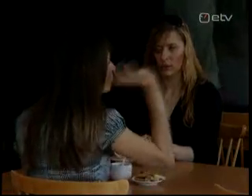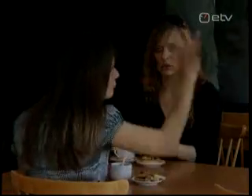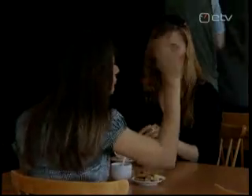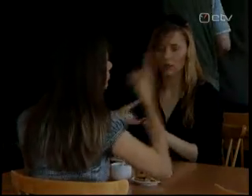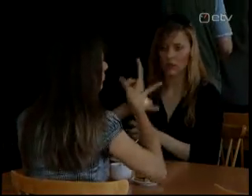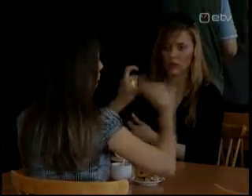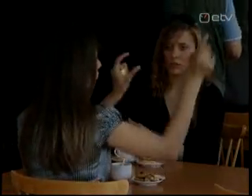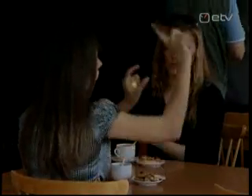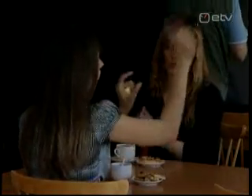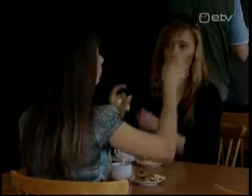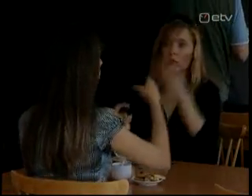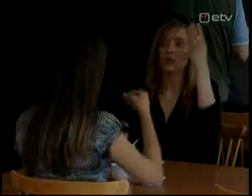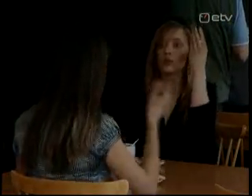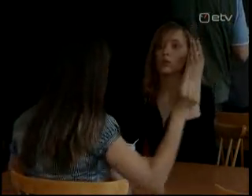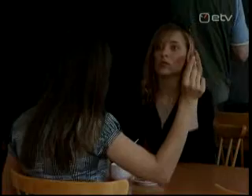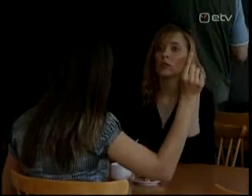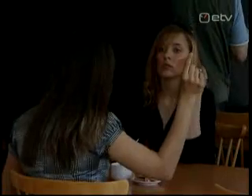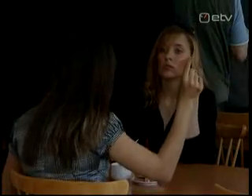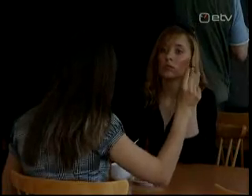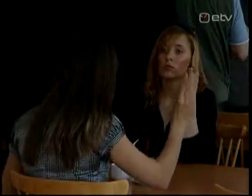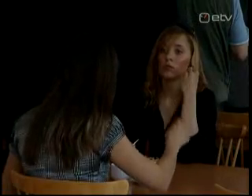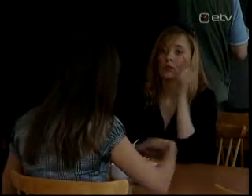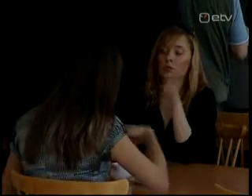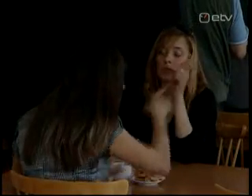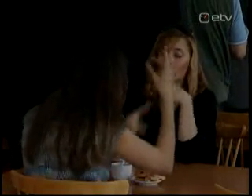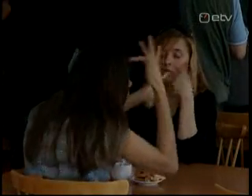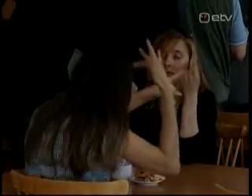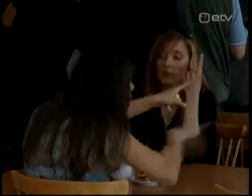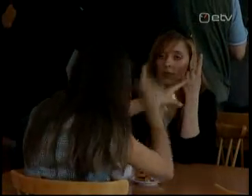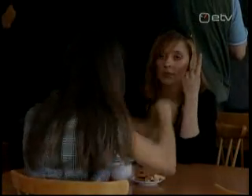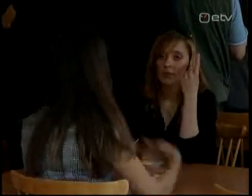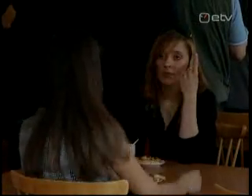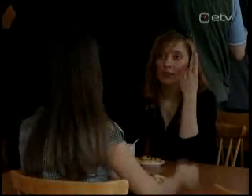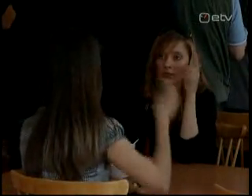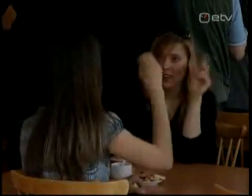на законодательном уровне признан язык жестов, что существенно облегчило жизнь людей, его использующих.